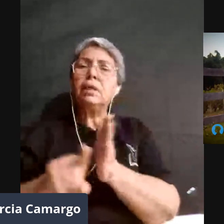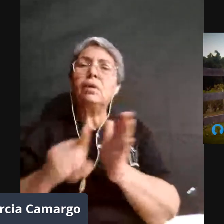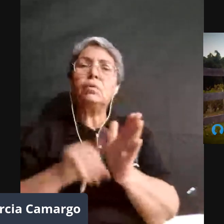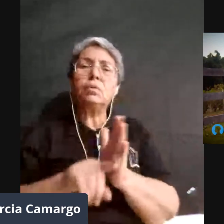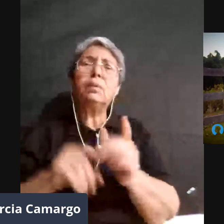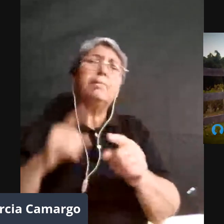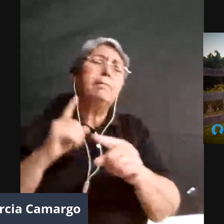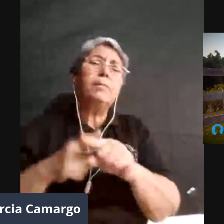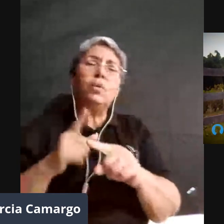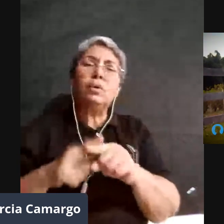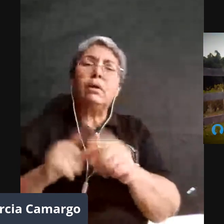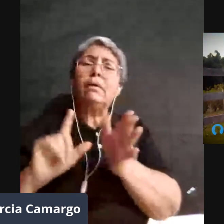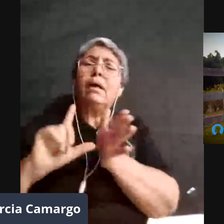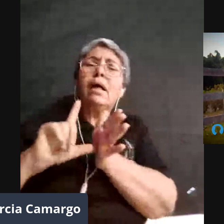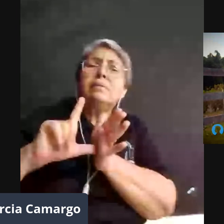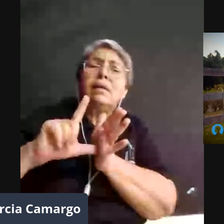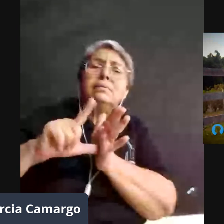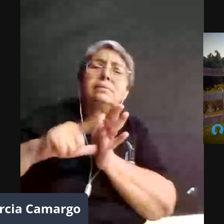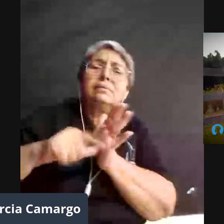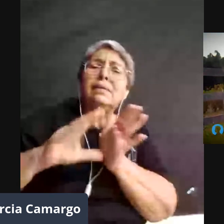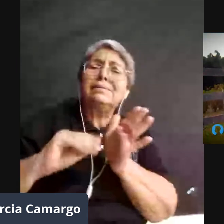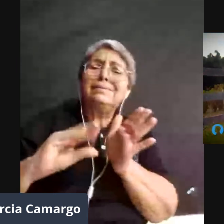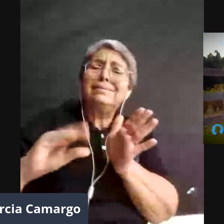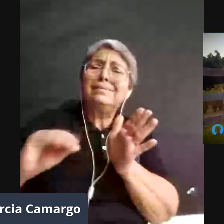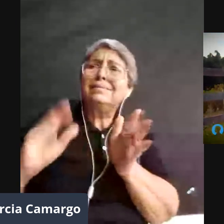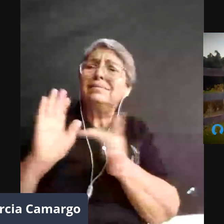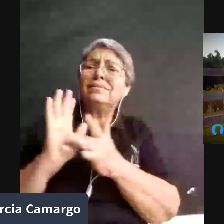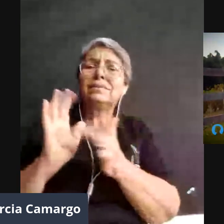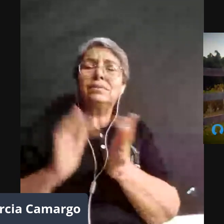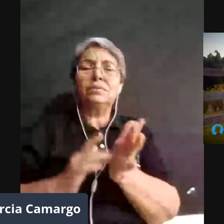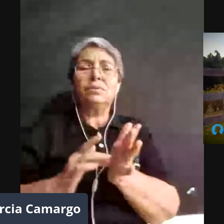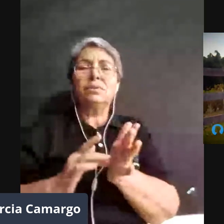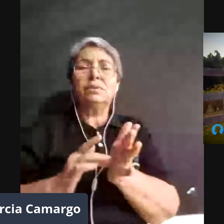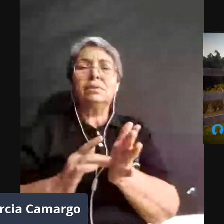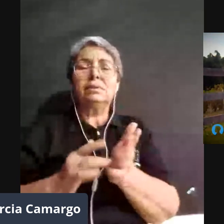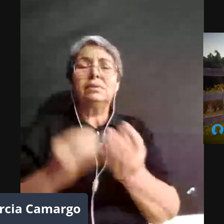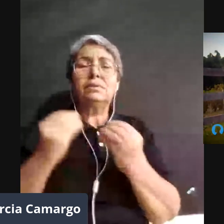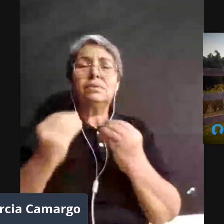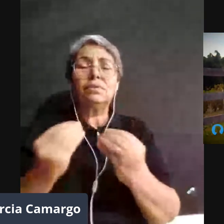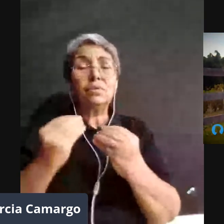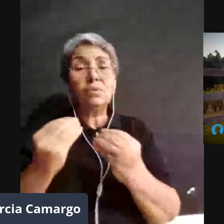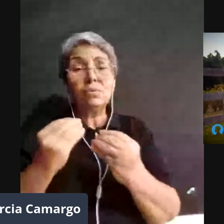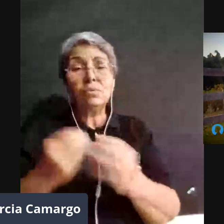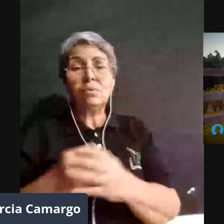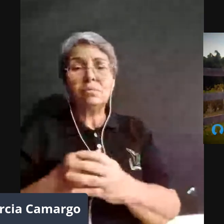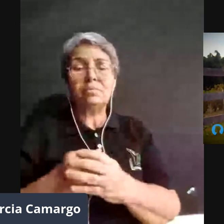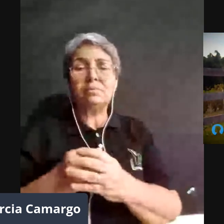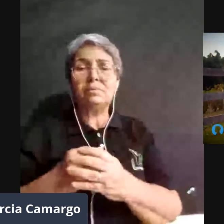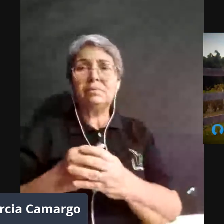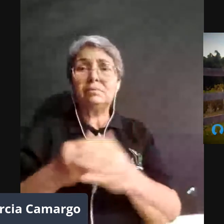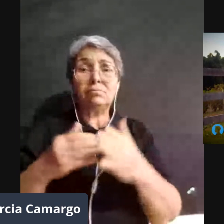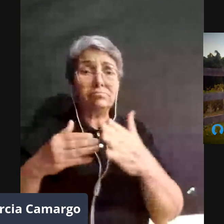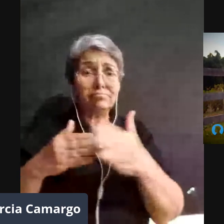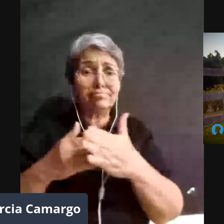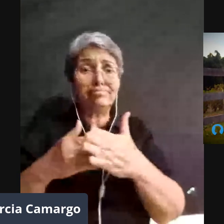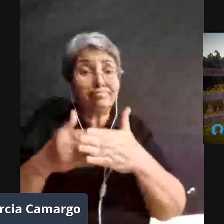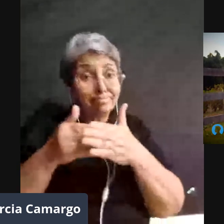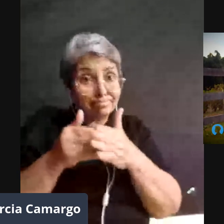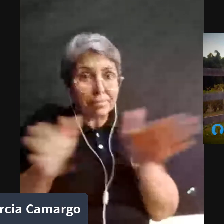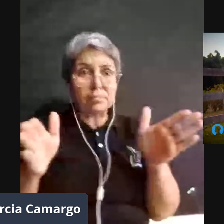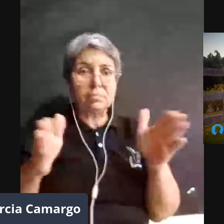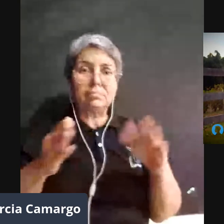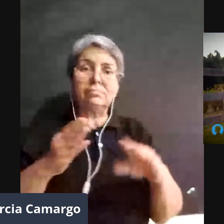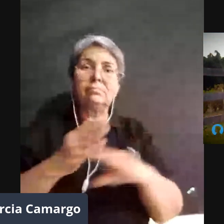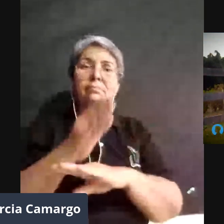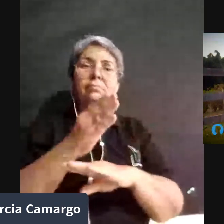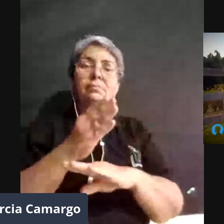atraso? Como remover essa dificuldade? Como desobstruir o caminho? Sabe que na maior parte deste